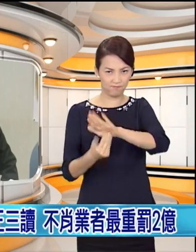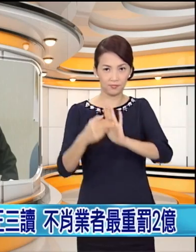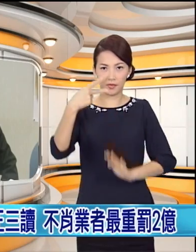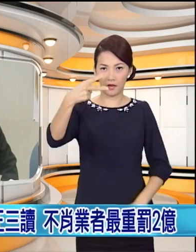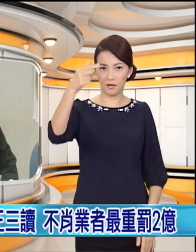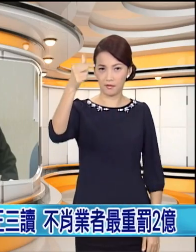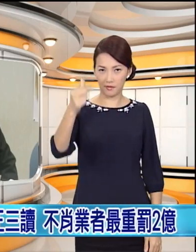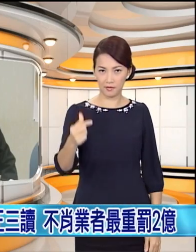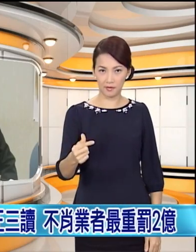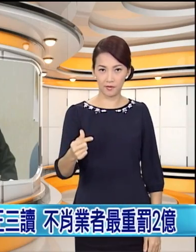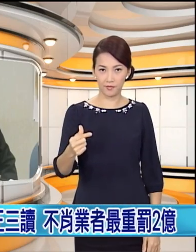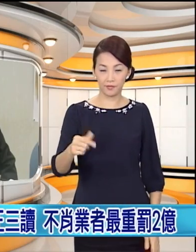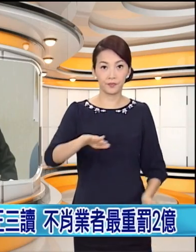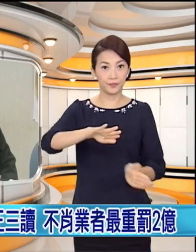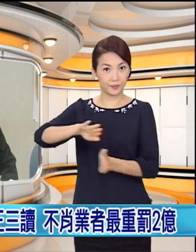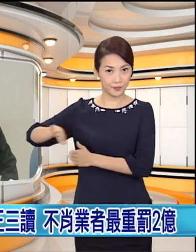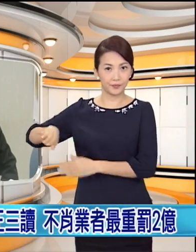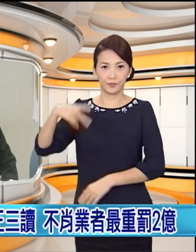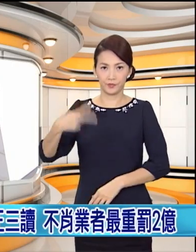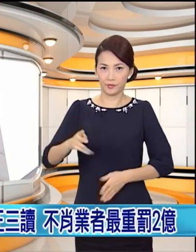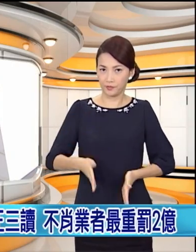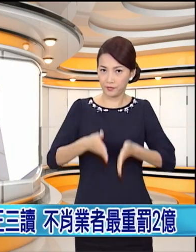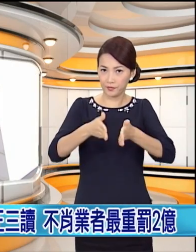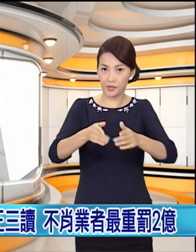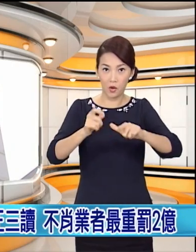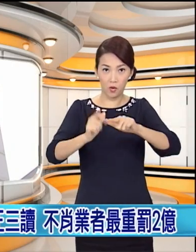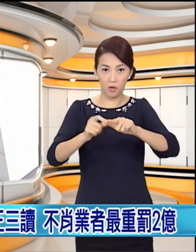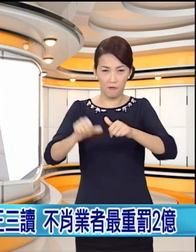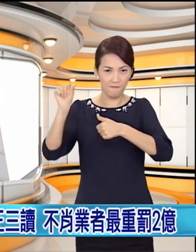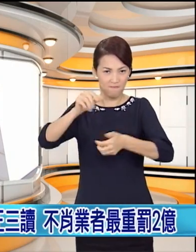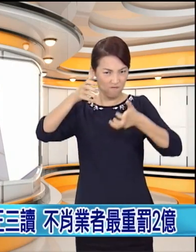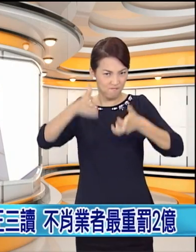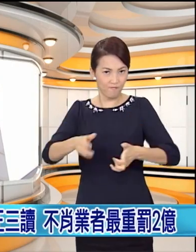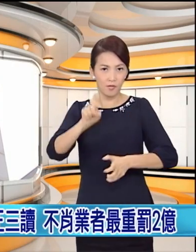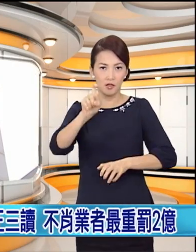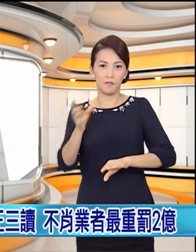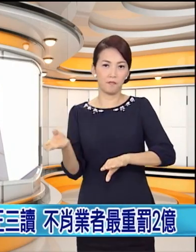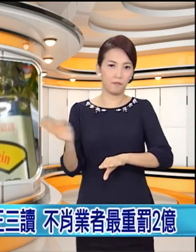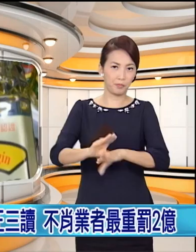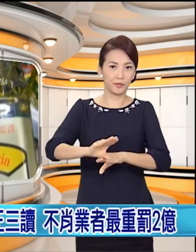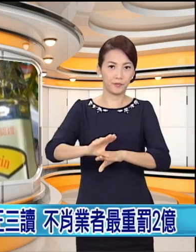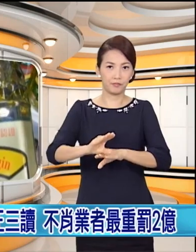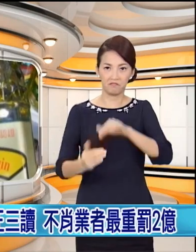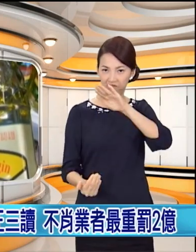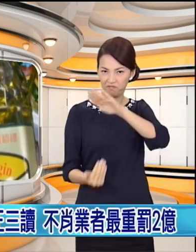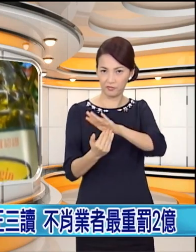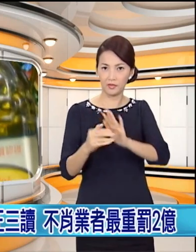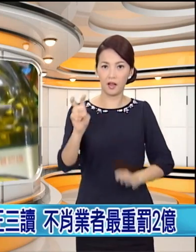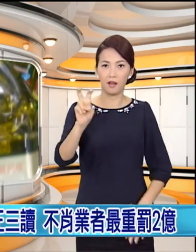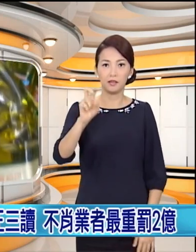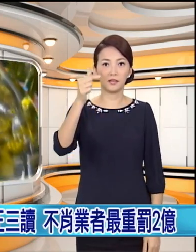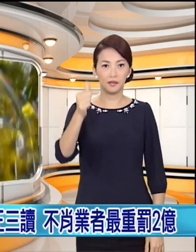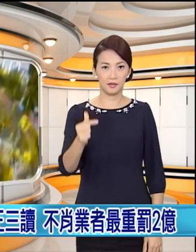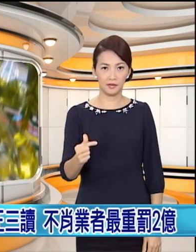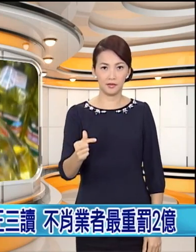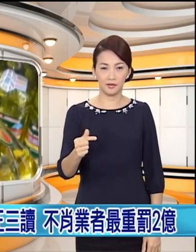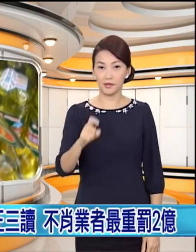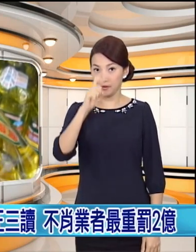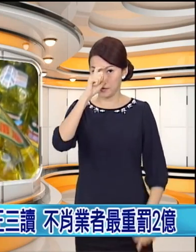罚2亿元，也增订针对企业法人部分处罚加重10倍，最高可罚20亿，希望能够遏